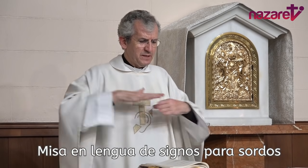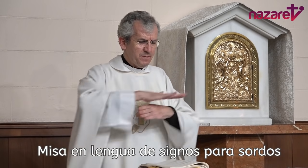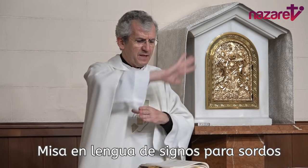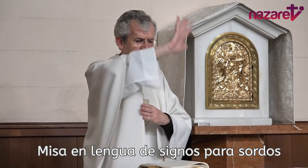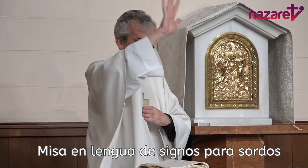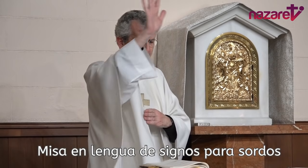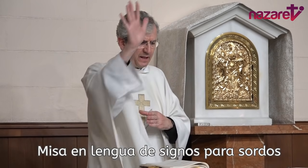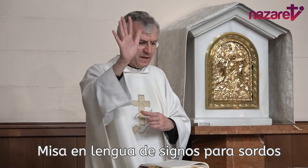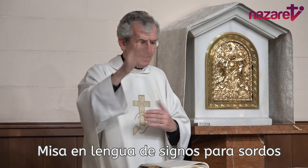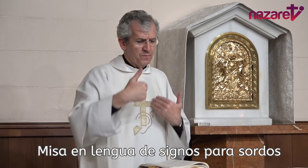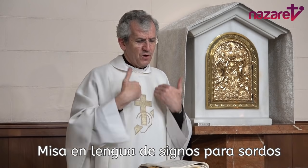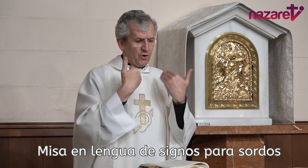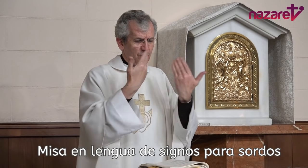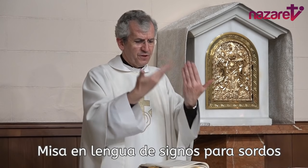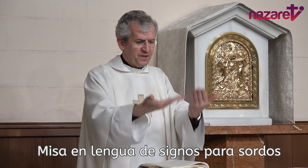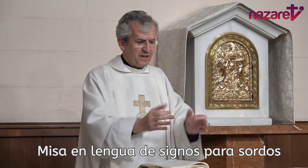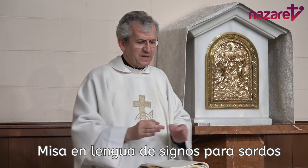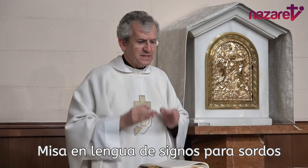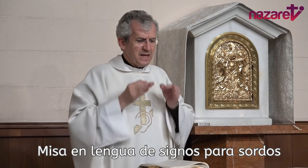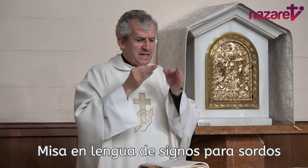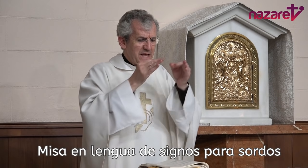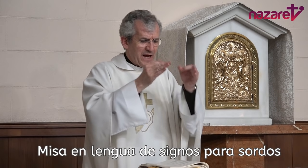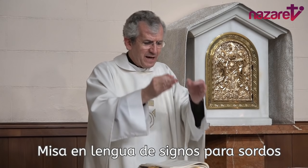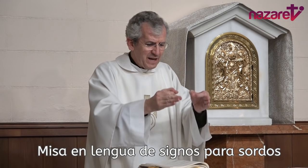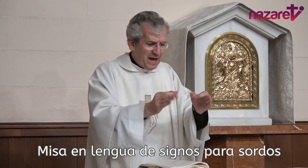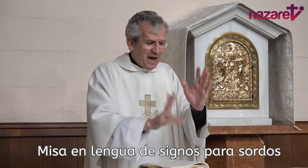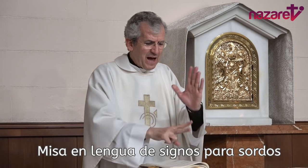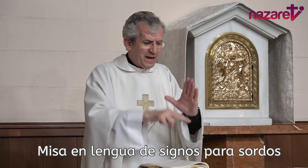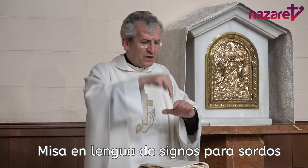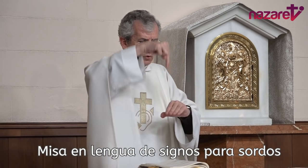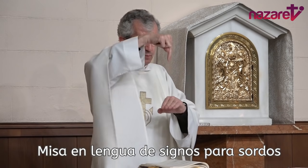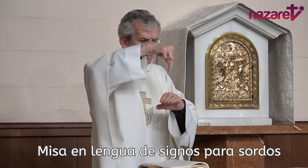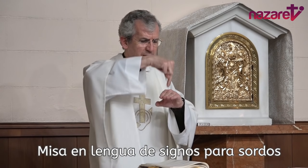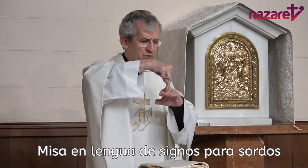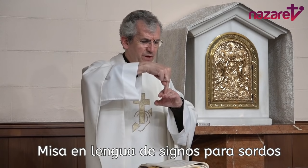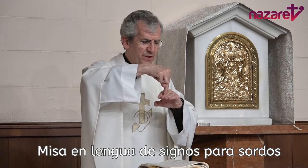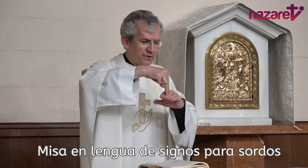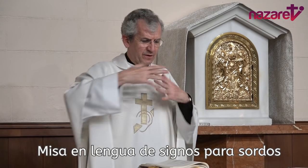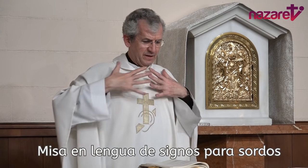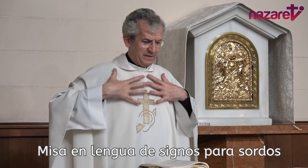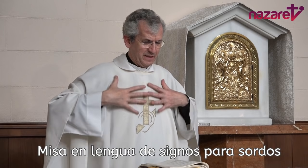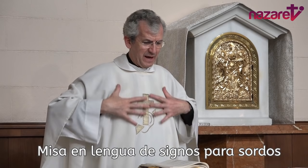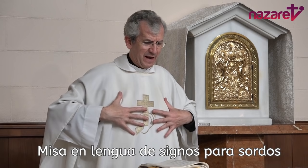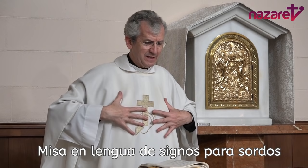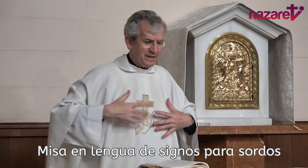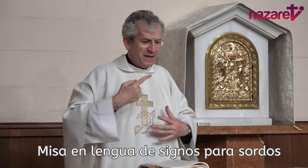de vida eterna, concédeles llegar a la incorruptible resurrección de la carne